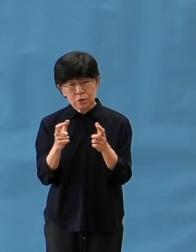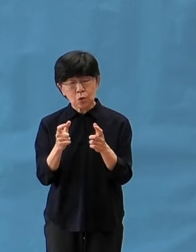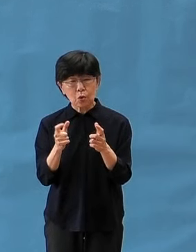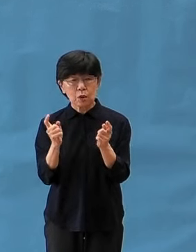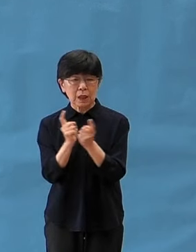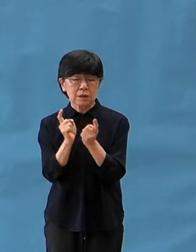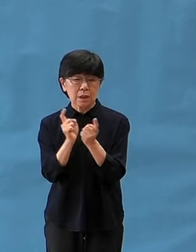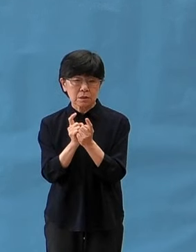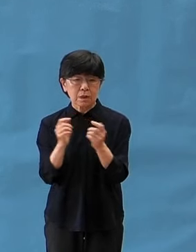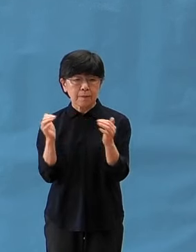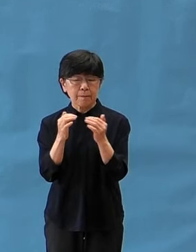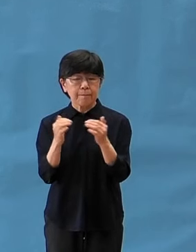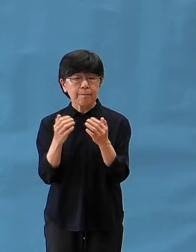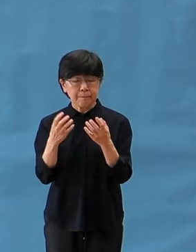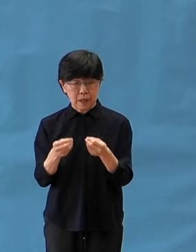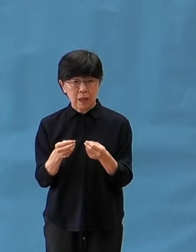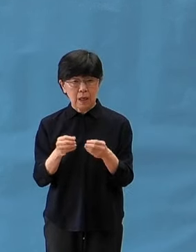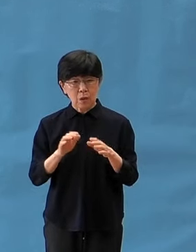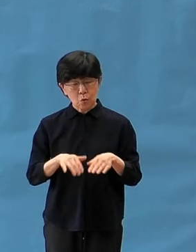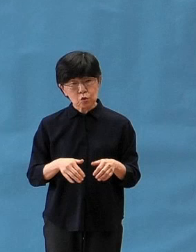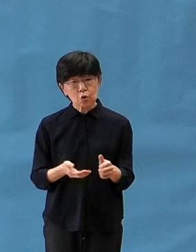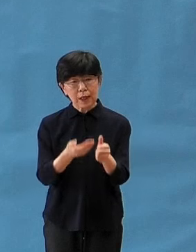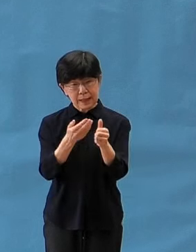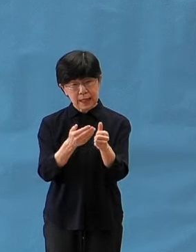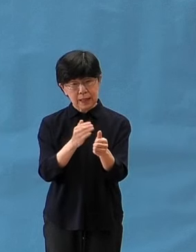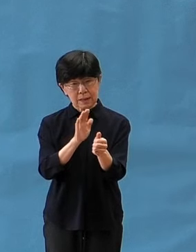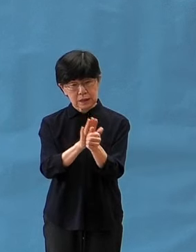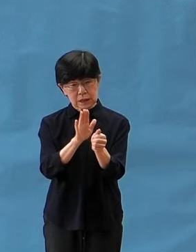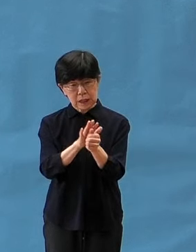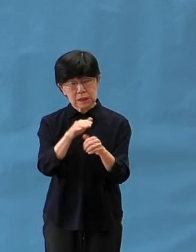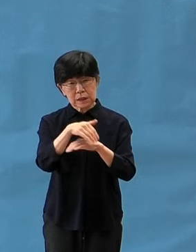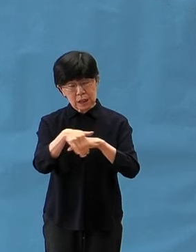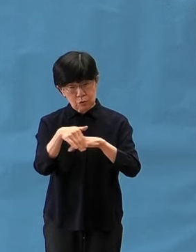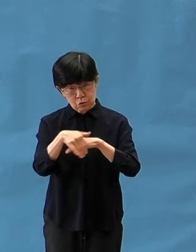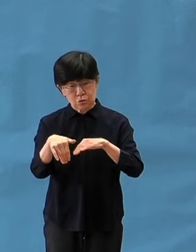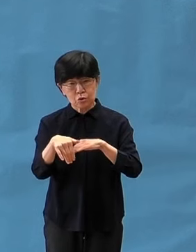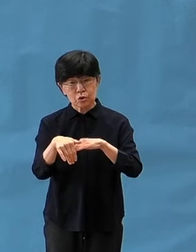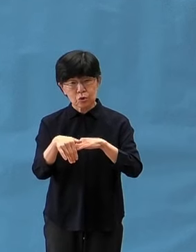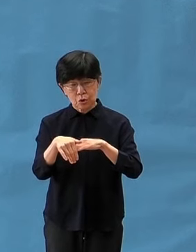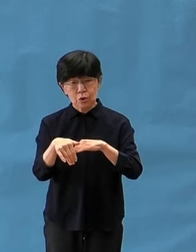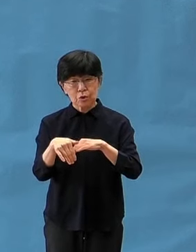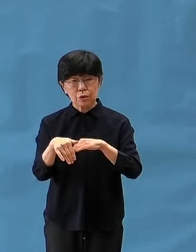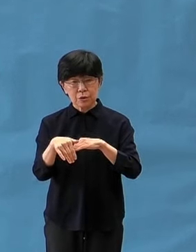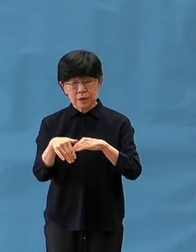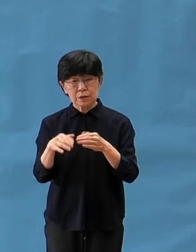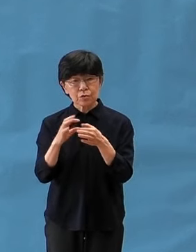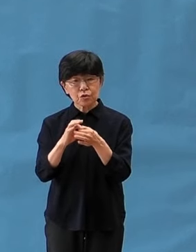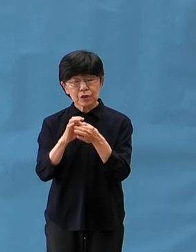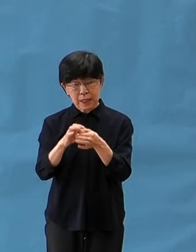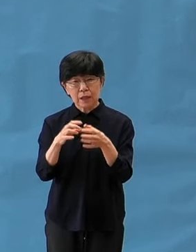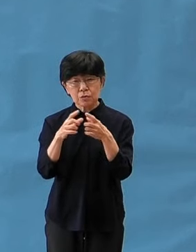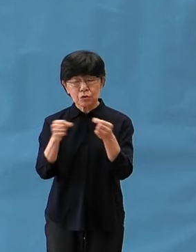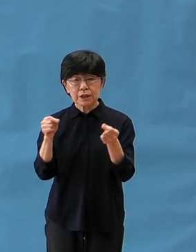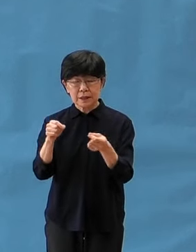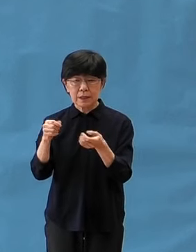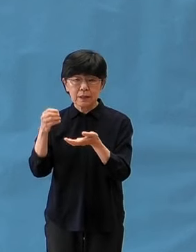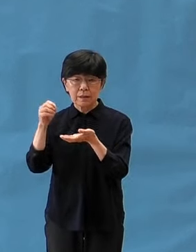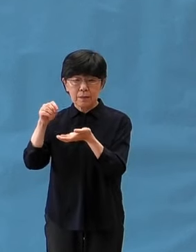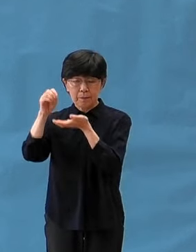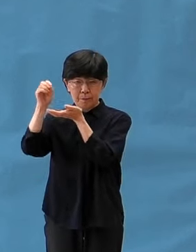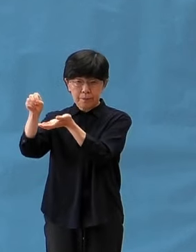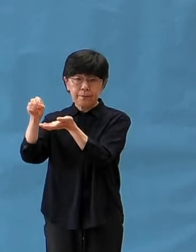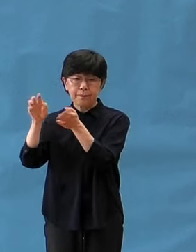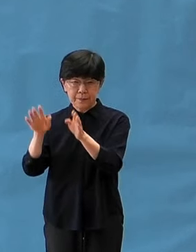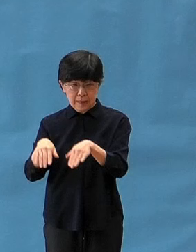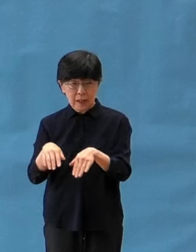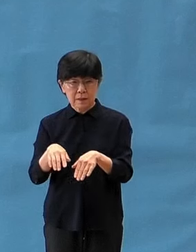集中の是正ですとか子育て支援策の充実といった、知事がかねてより訴えていることを改めて国に要請したと思いますけれども